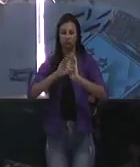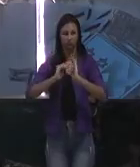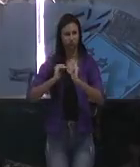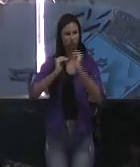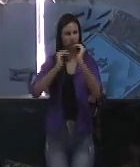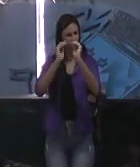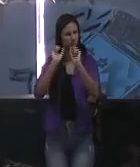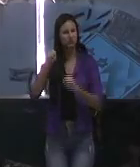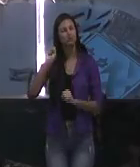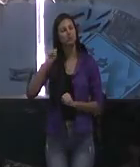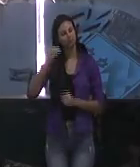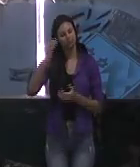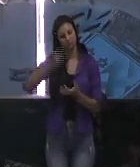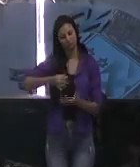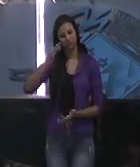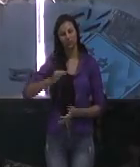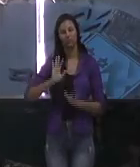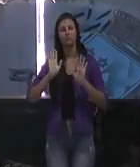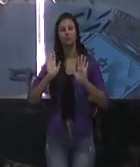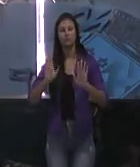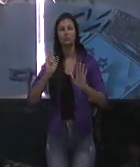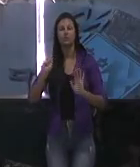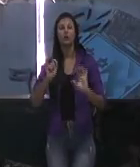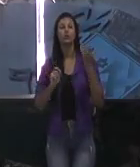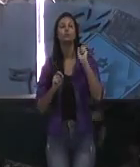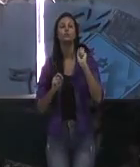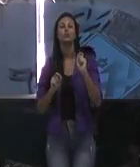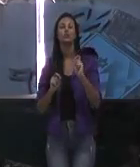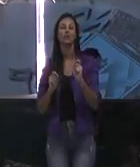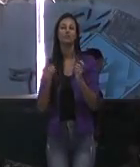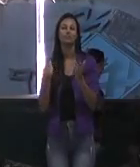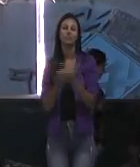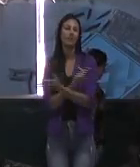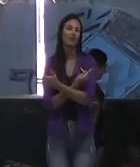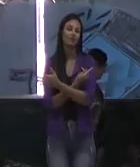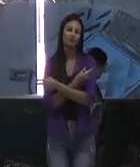inegavelmente foi um avanço. Mas pecou em alguns aspectos.